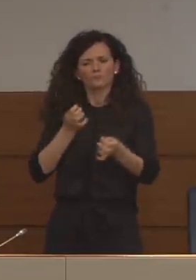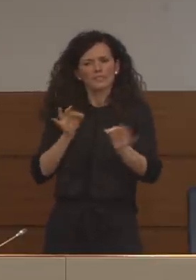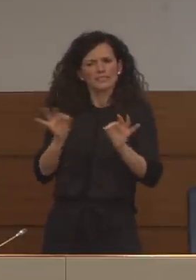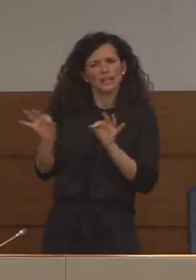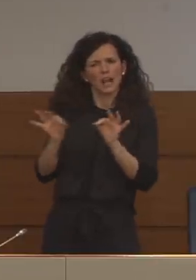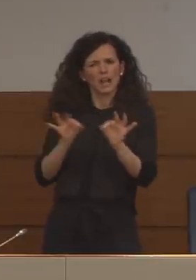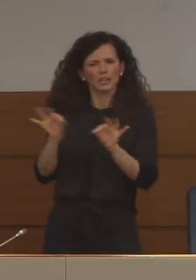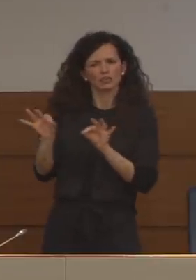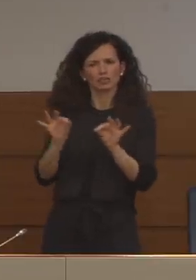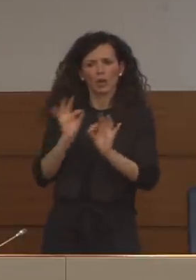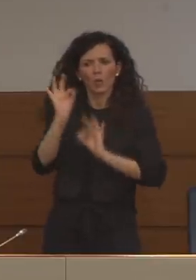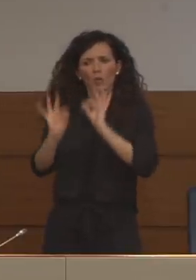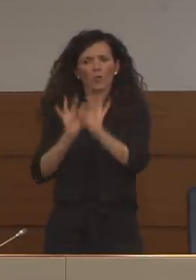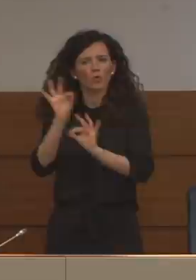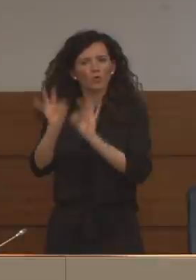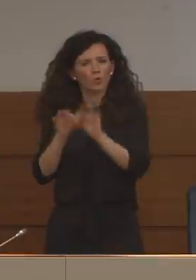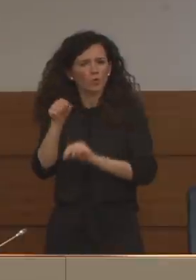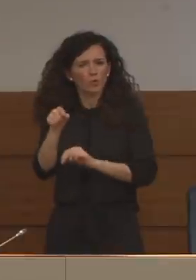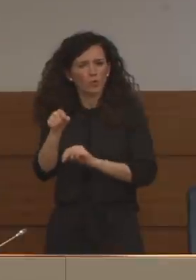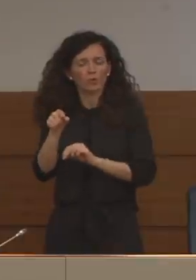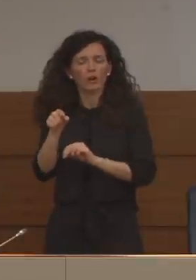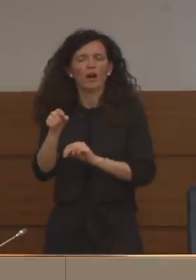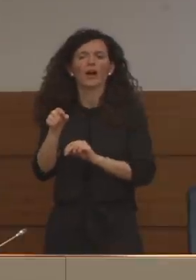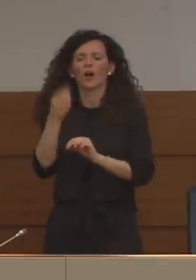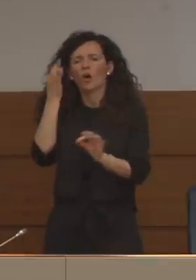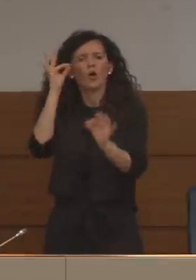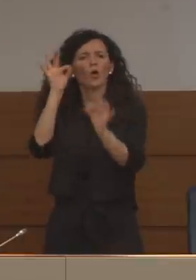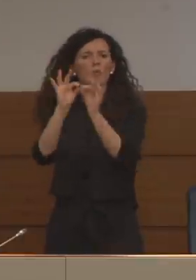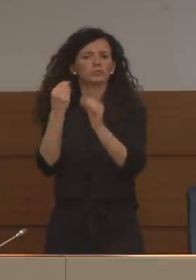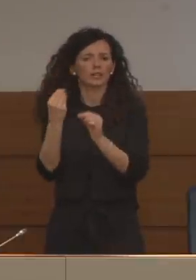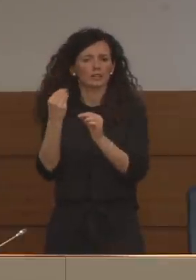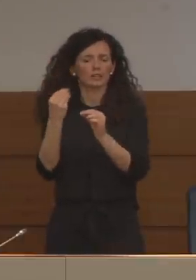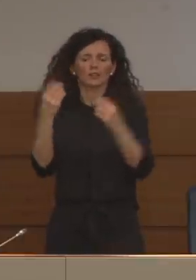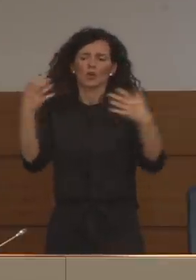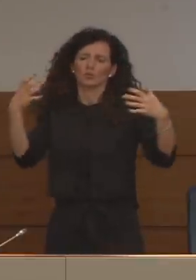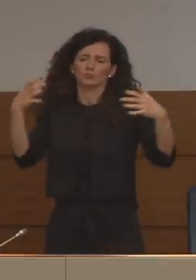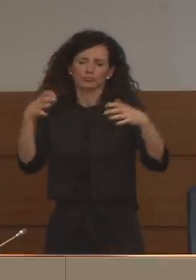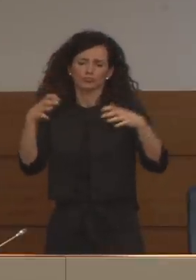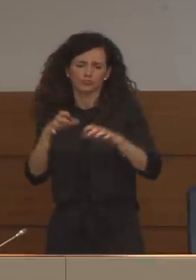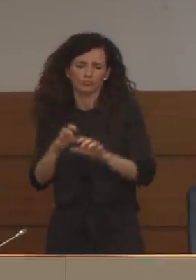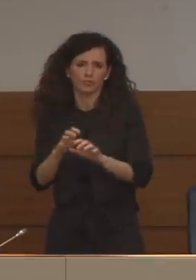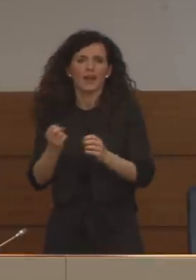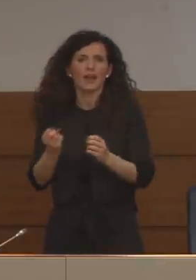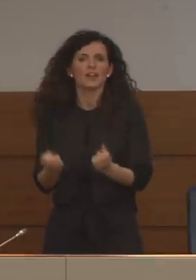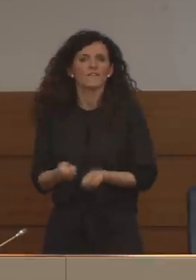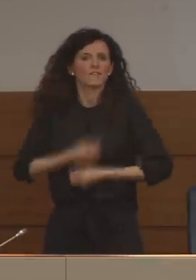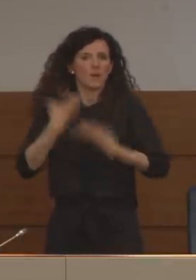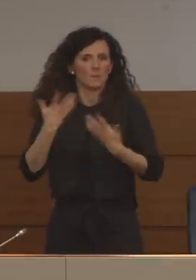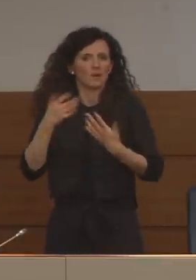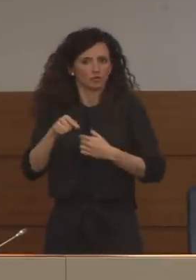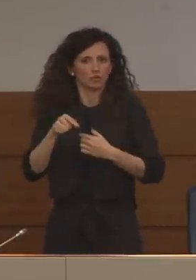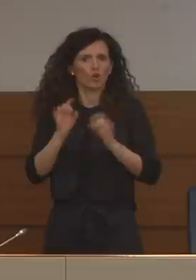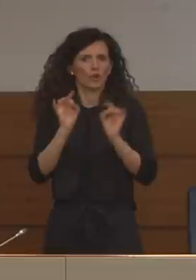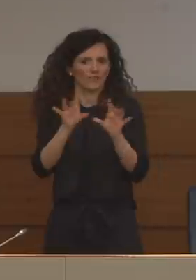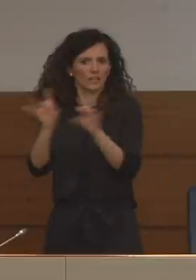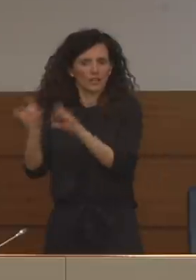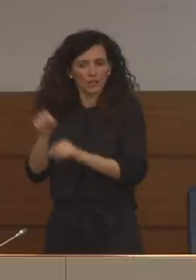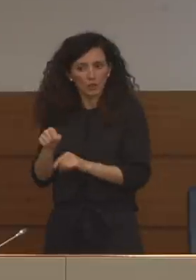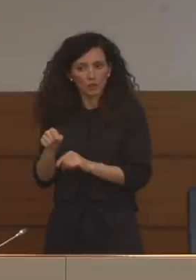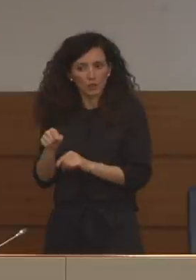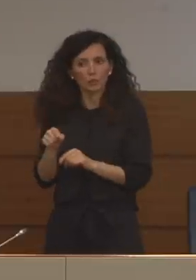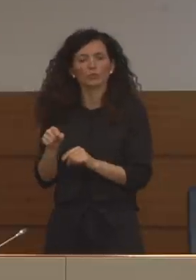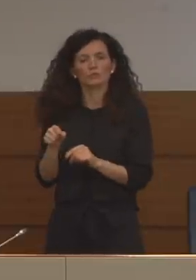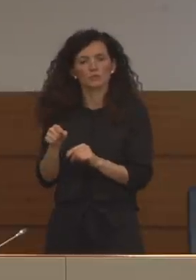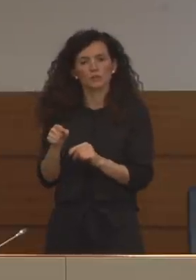per ridurre l'iper infiammazione che può essere